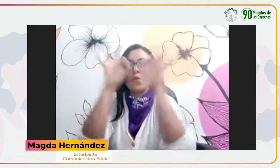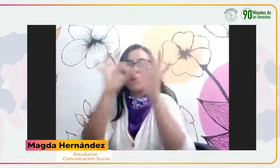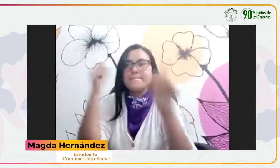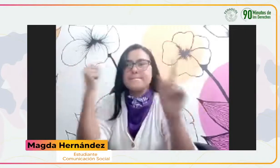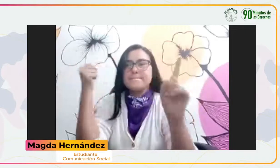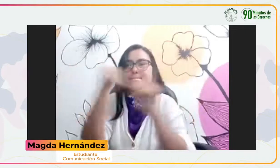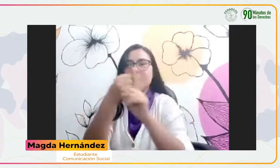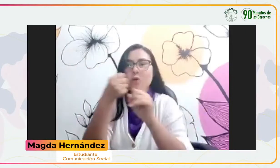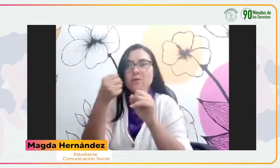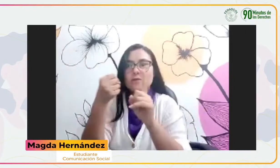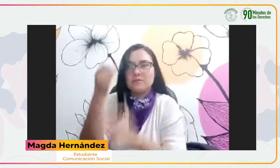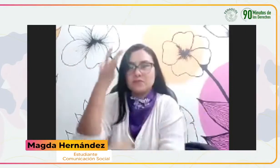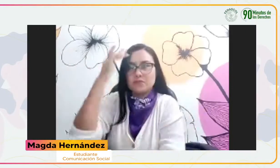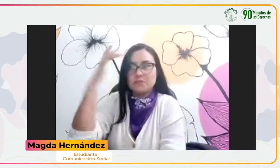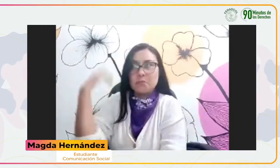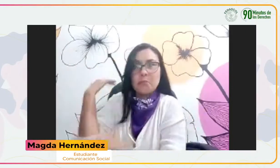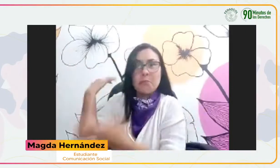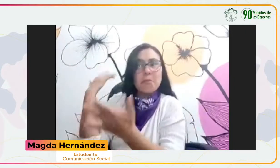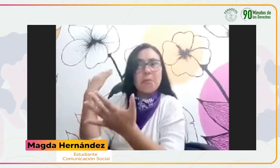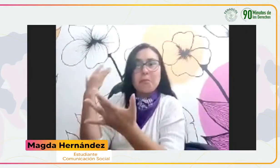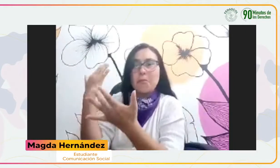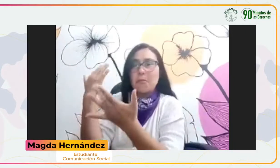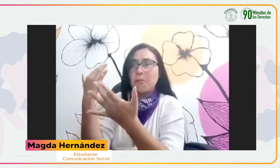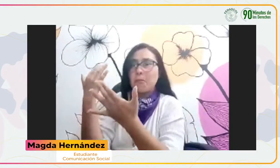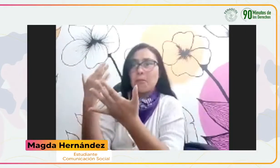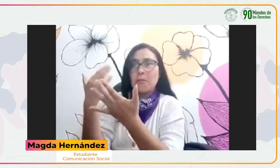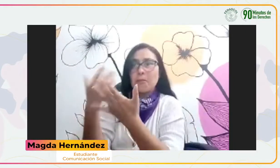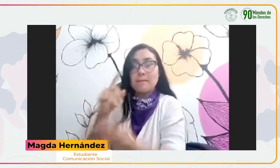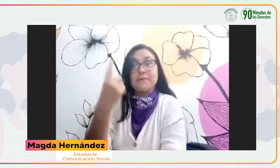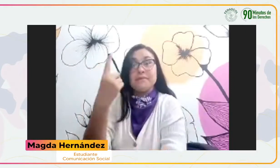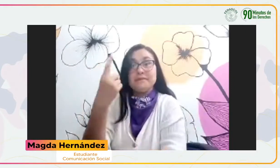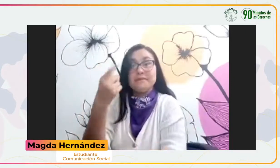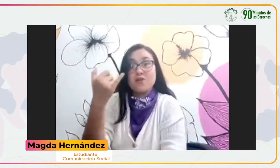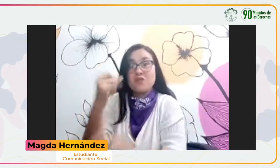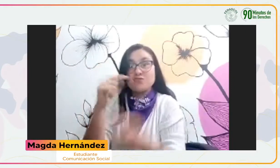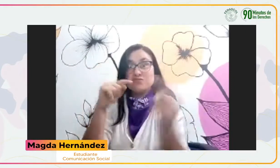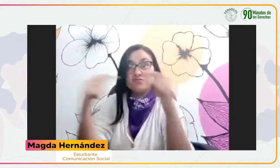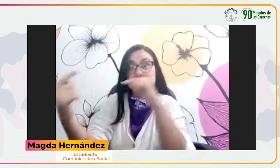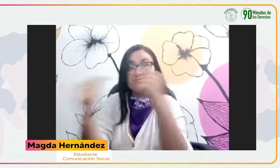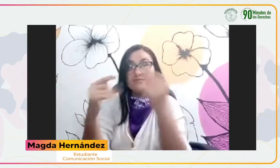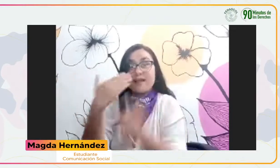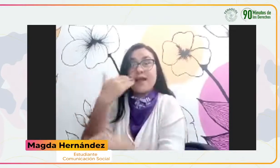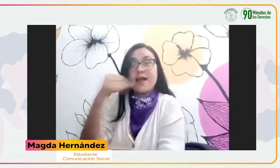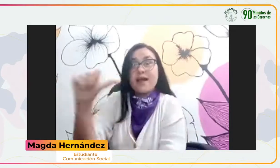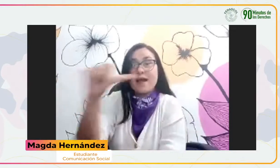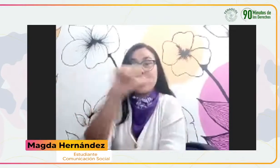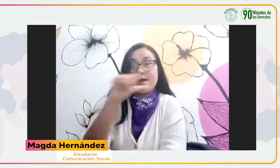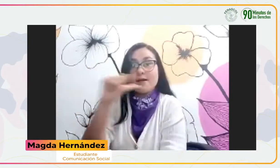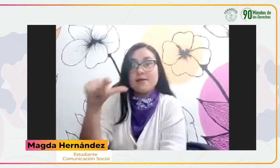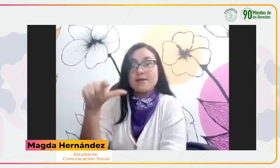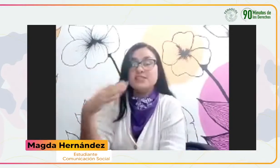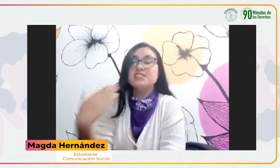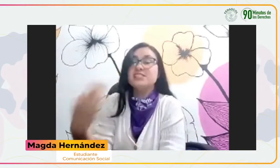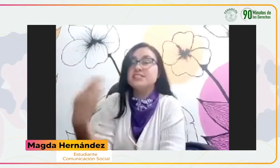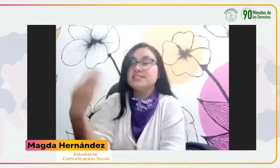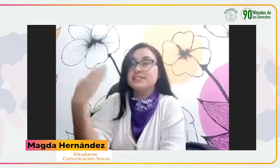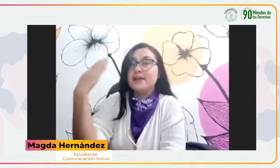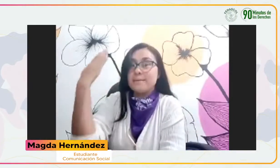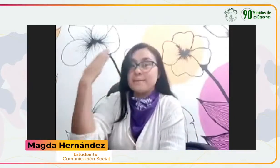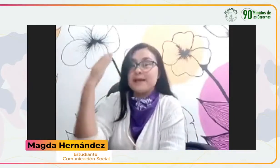esta participación en esta noche. Realmente es de gran impacto porque hasta ahora podemos participar de